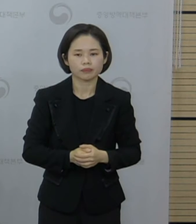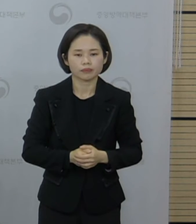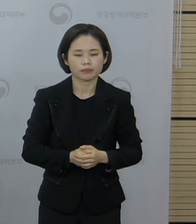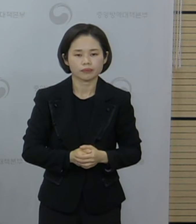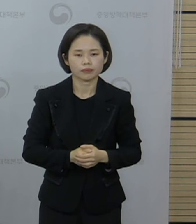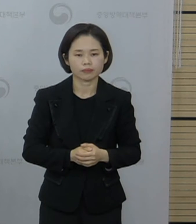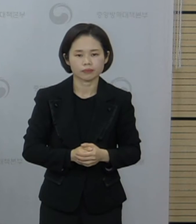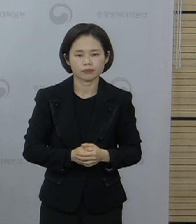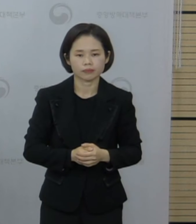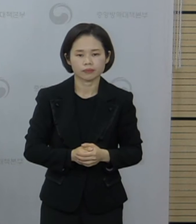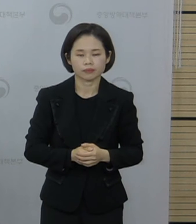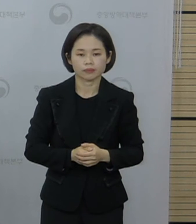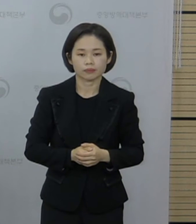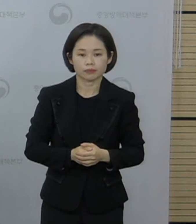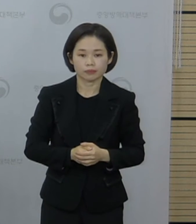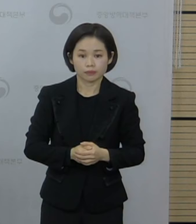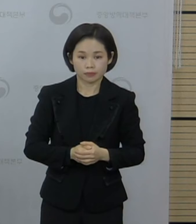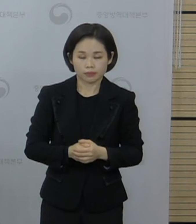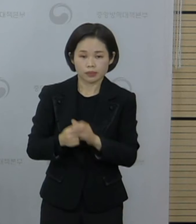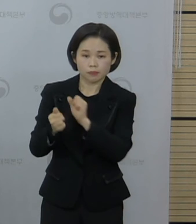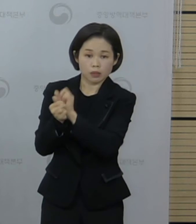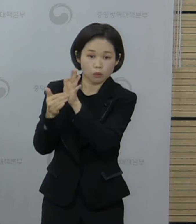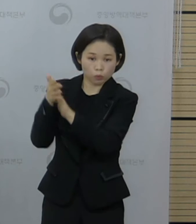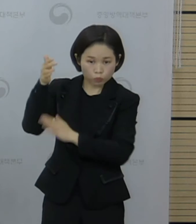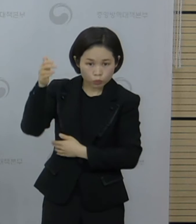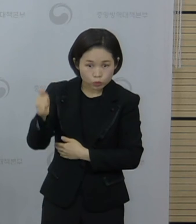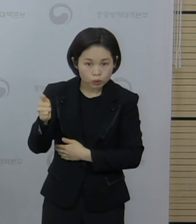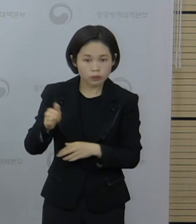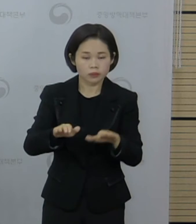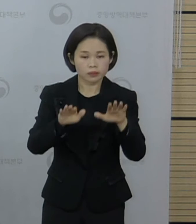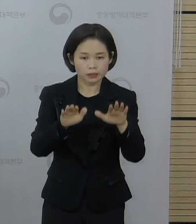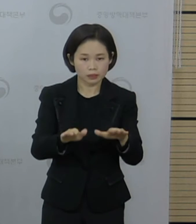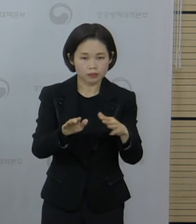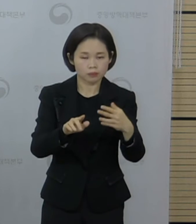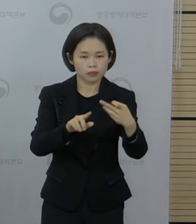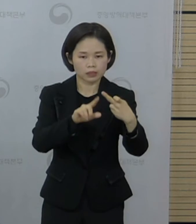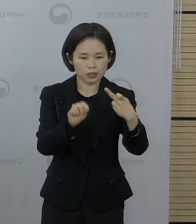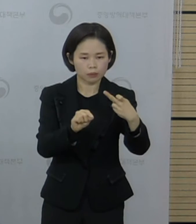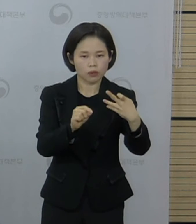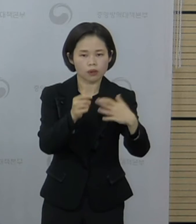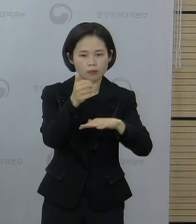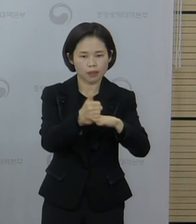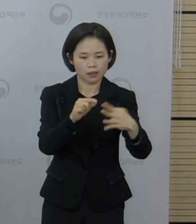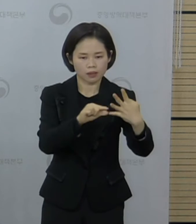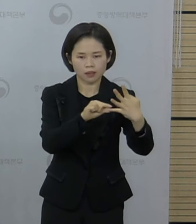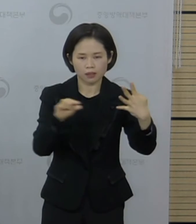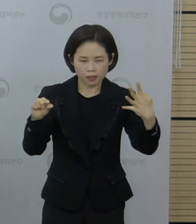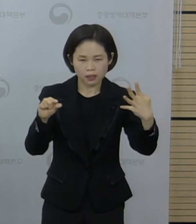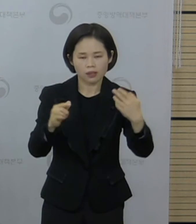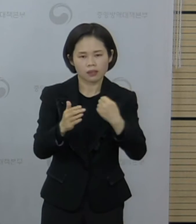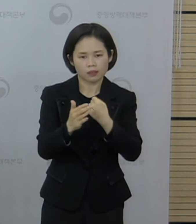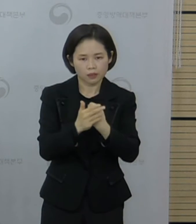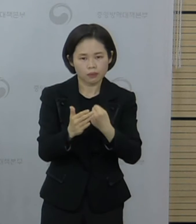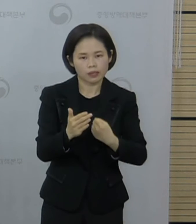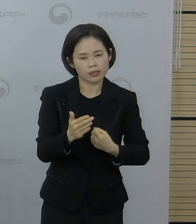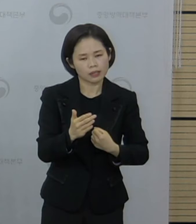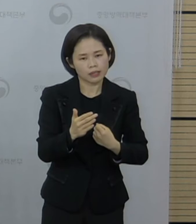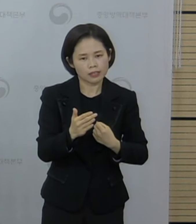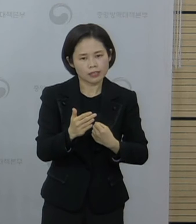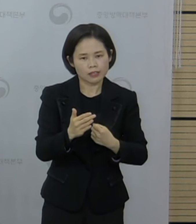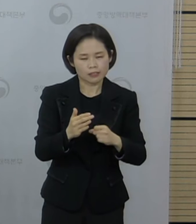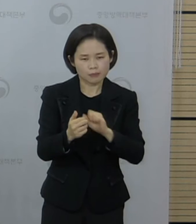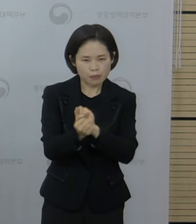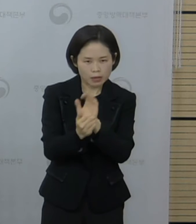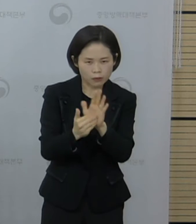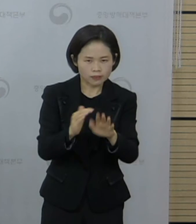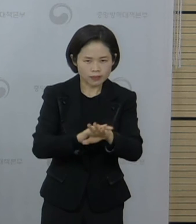중앙의 대첩 본부에서는 연말 연휴를 맞아 다시 한번 국민 여러분들께 부탁드리는 세 가지 수칙을 강조